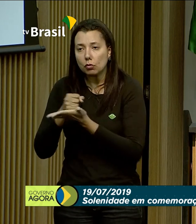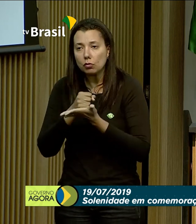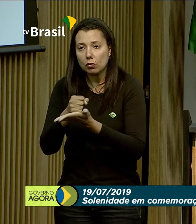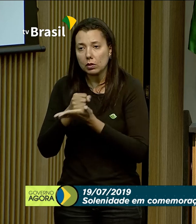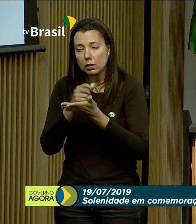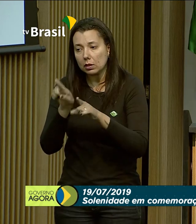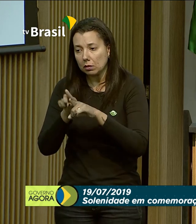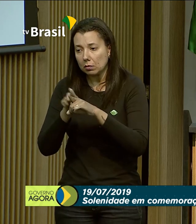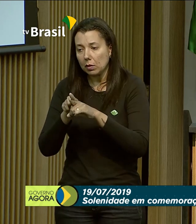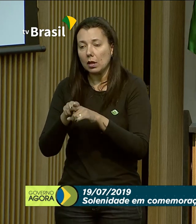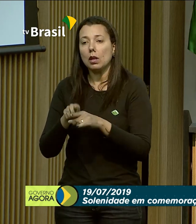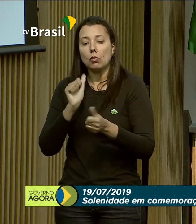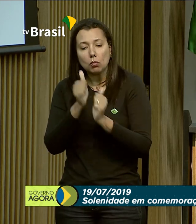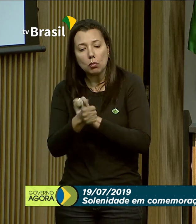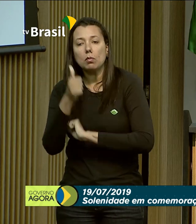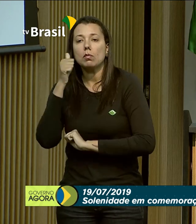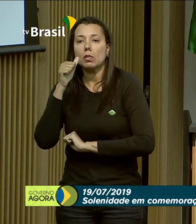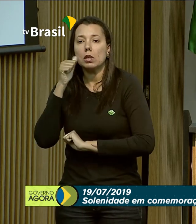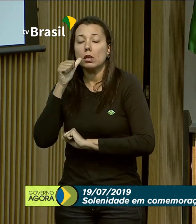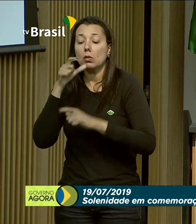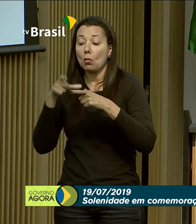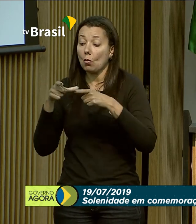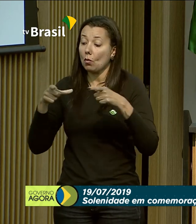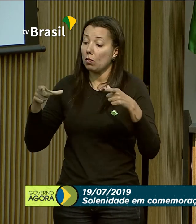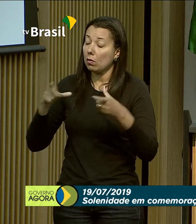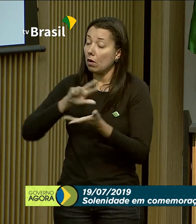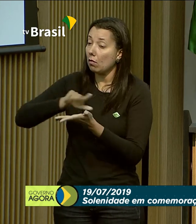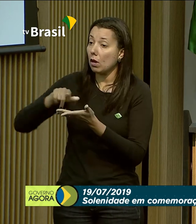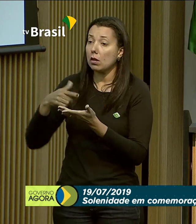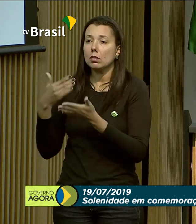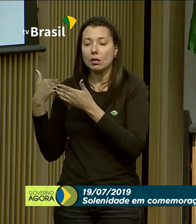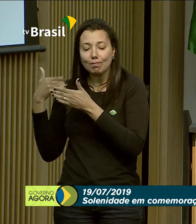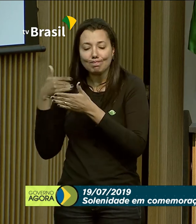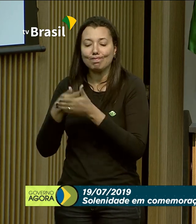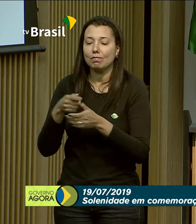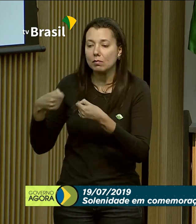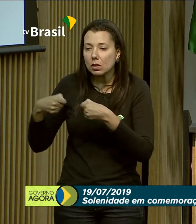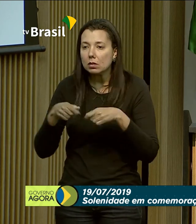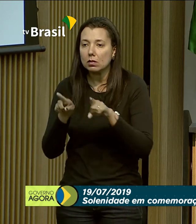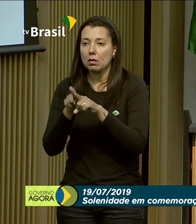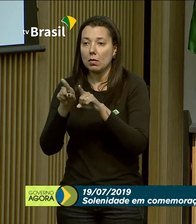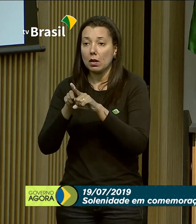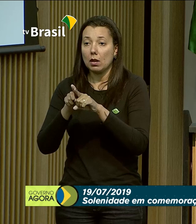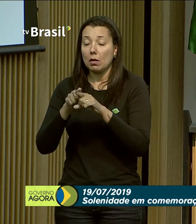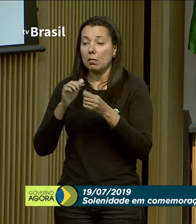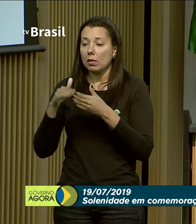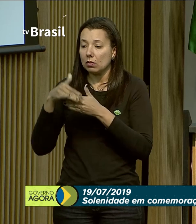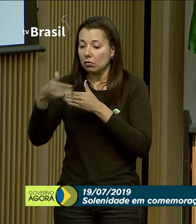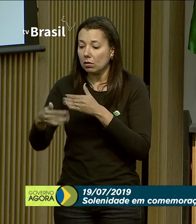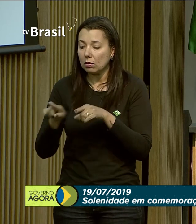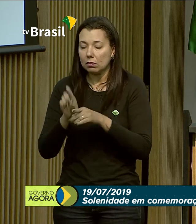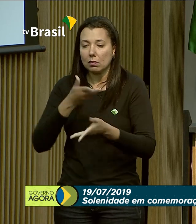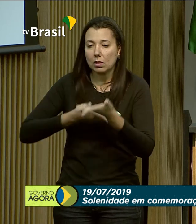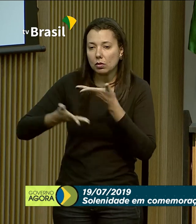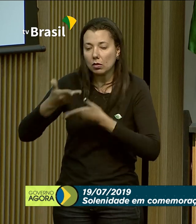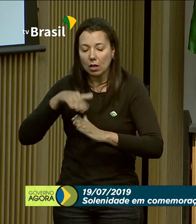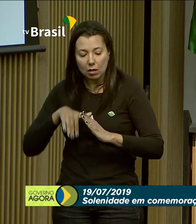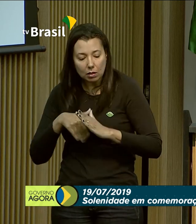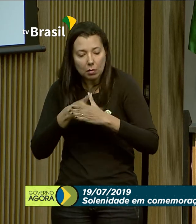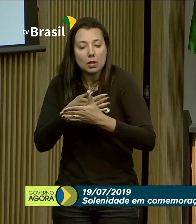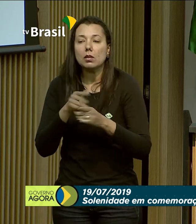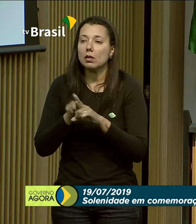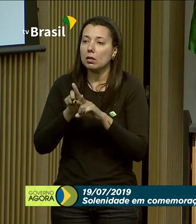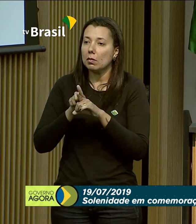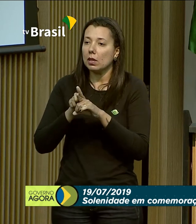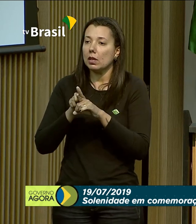futebol feminino a dimensão que há tanto tempo ele merece. Mas fora as questões relativas à paixão e